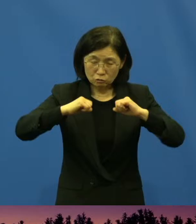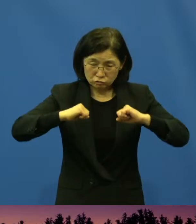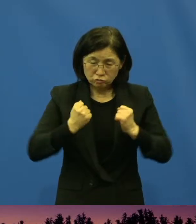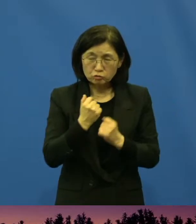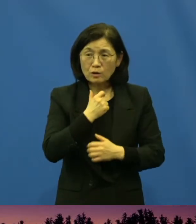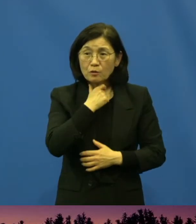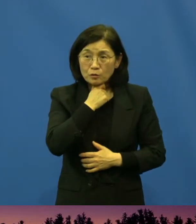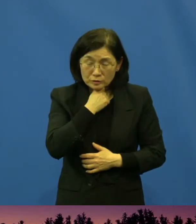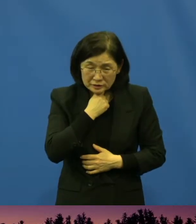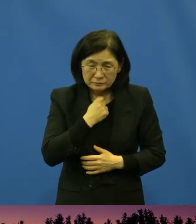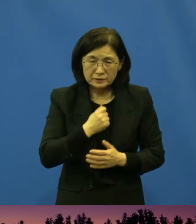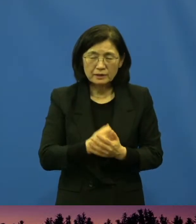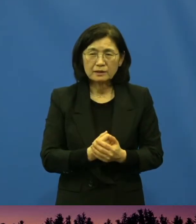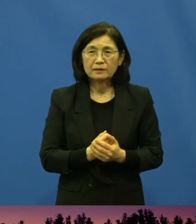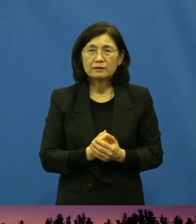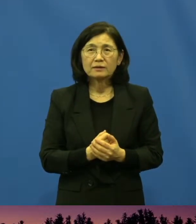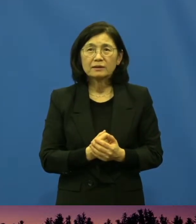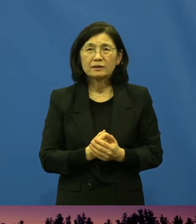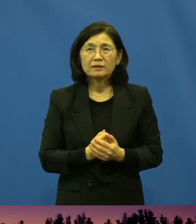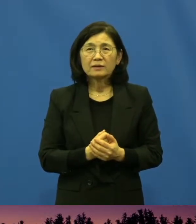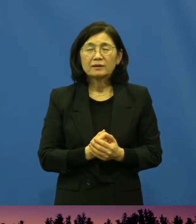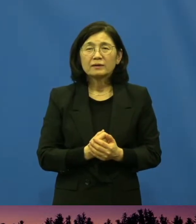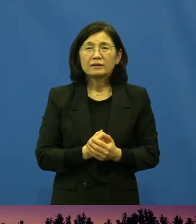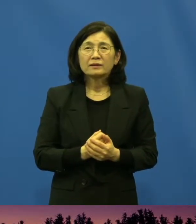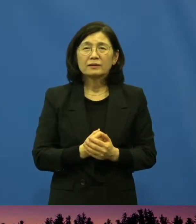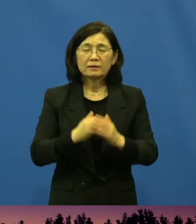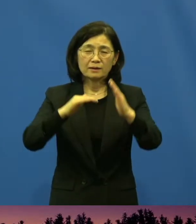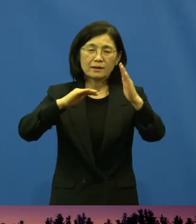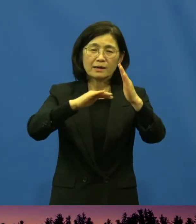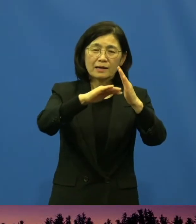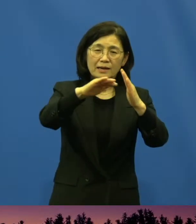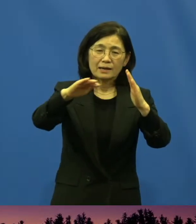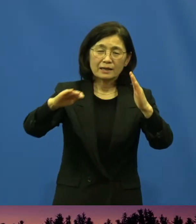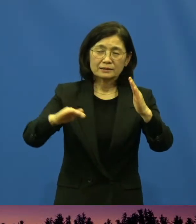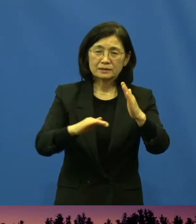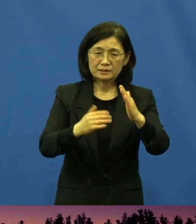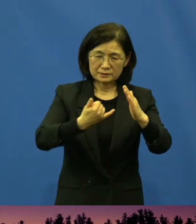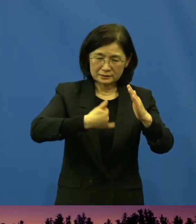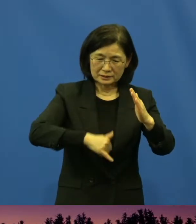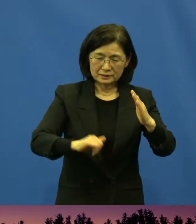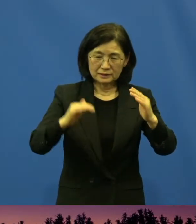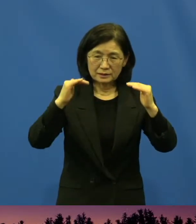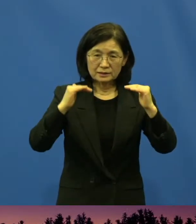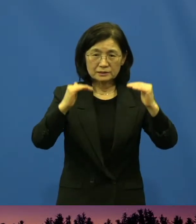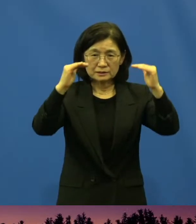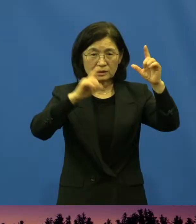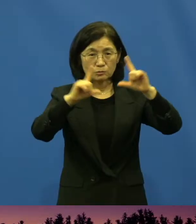기뻐하세요. 여러분, 가정에서도 자녀들이 자라가는 걸 보는 것처럼 기쁜 것은 없습니다.